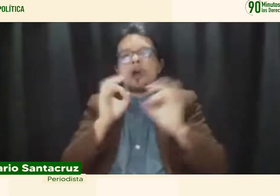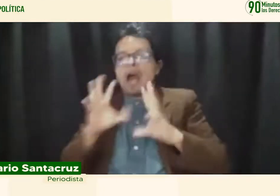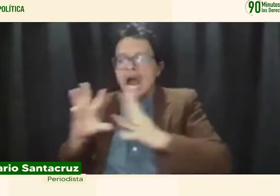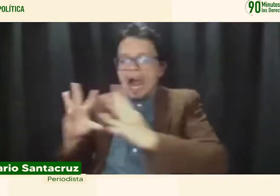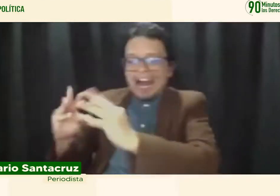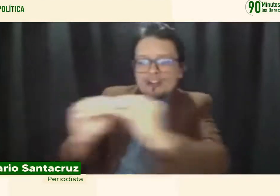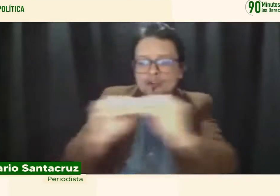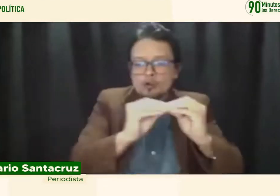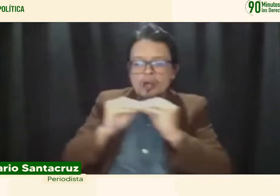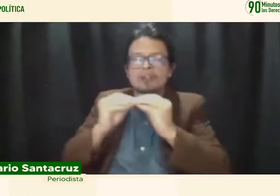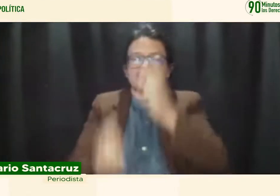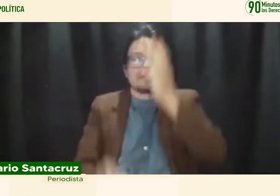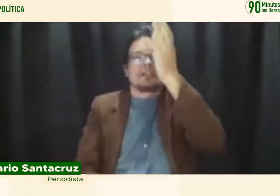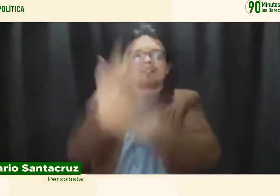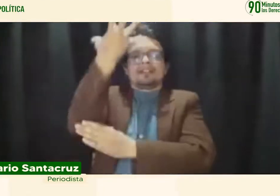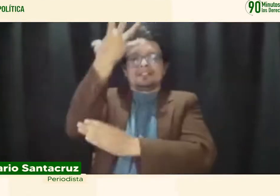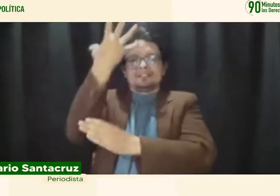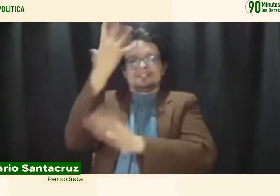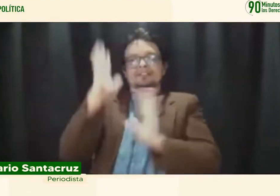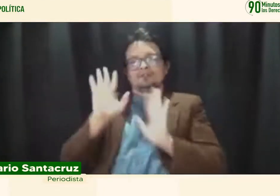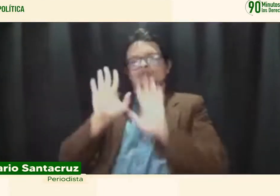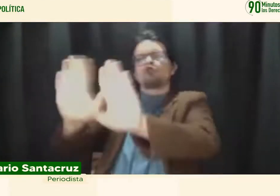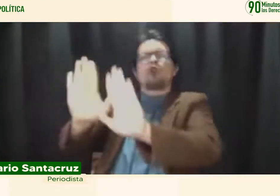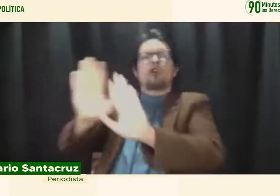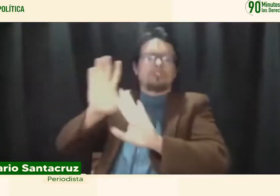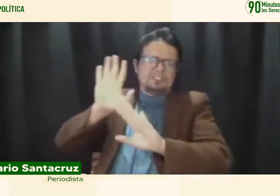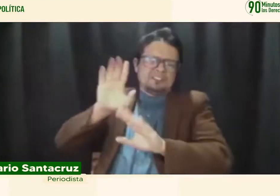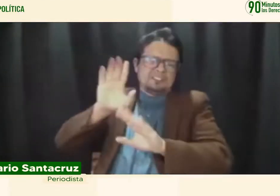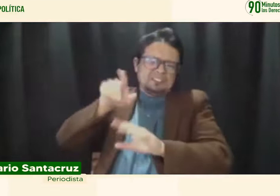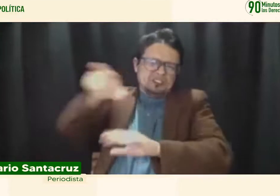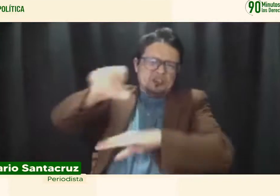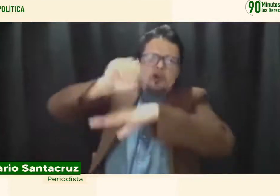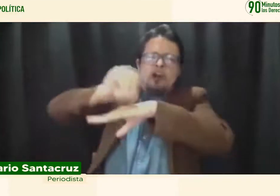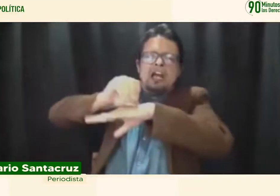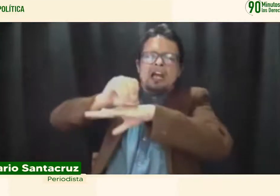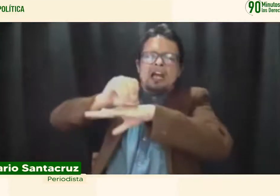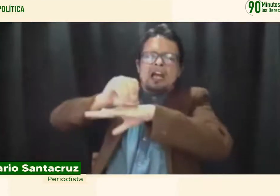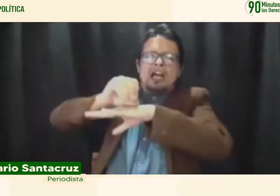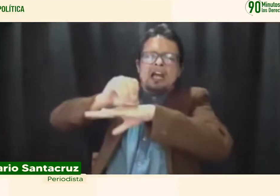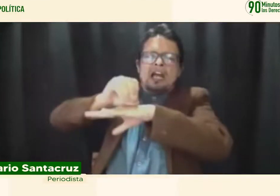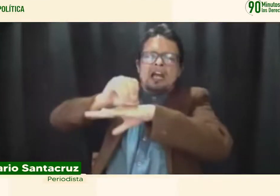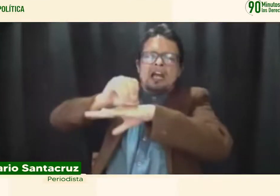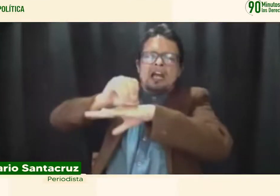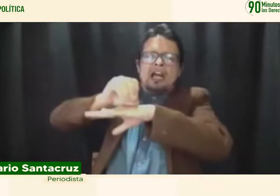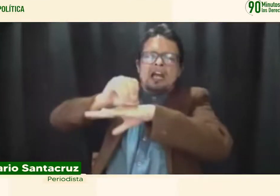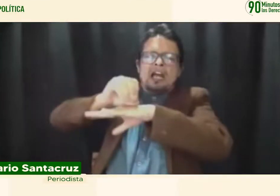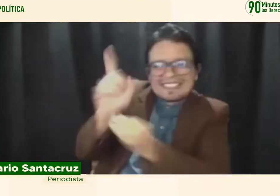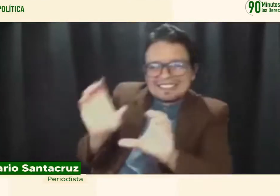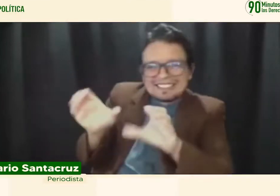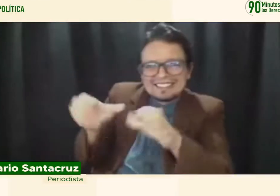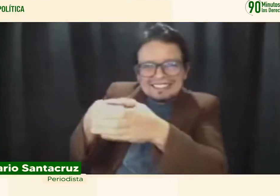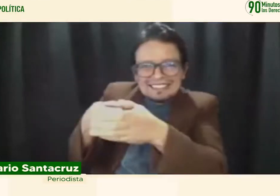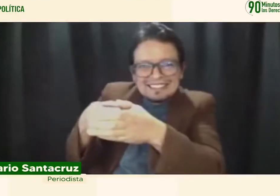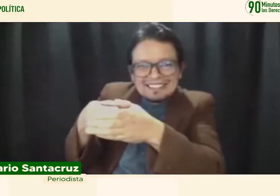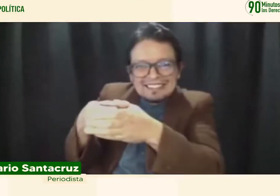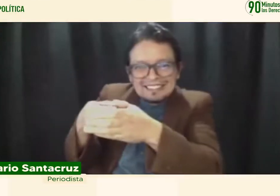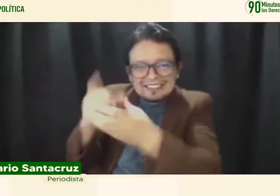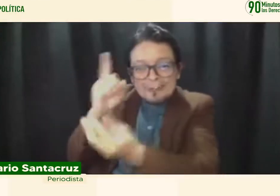hablando de que pueden estar de acuerdo los ciudadanos en crear una organización o no estar a favor o no del gobierno o del